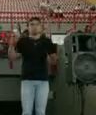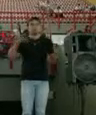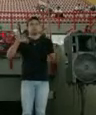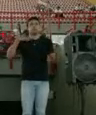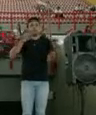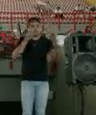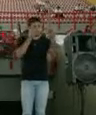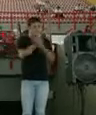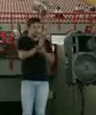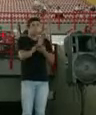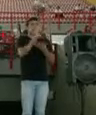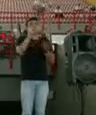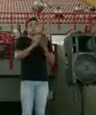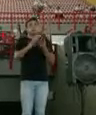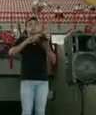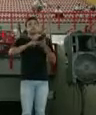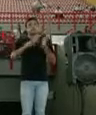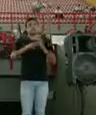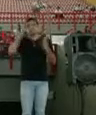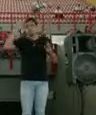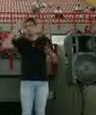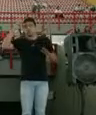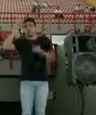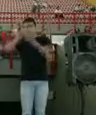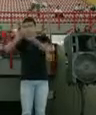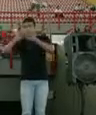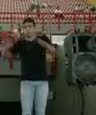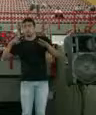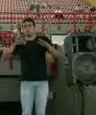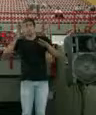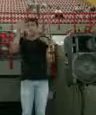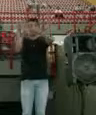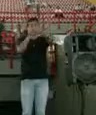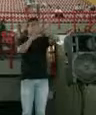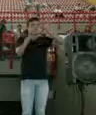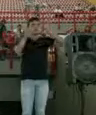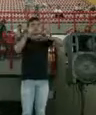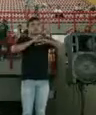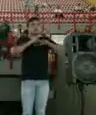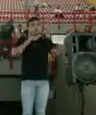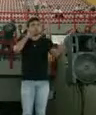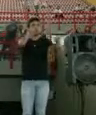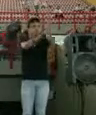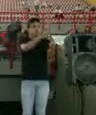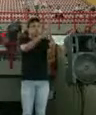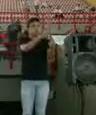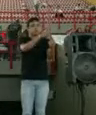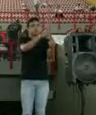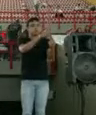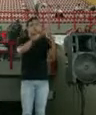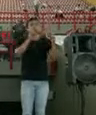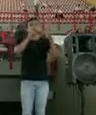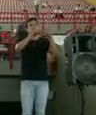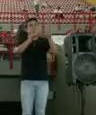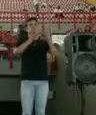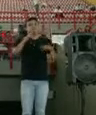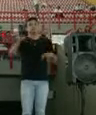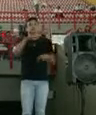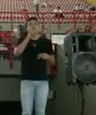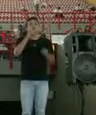passar, você está deixando de sonhar e você está passando a tornar isso o quê? Objetivo. Que é